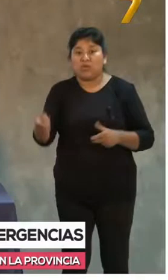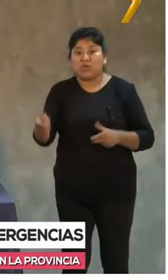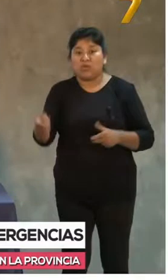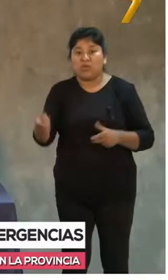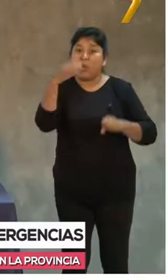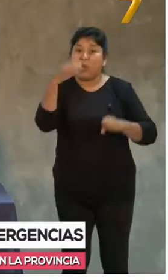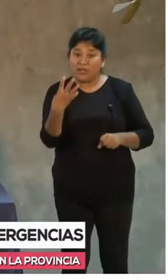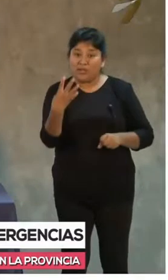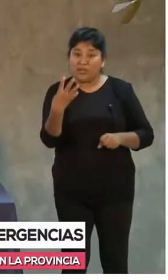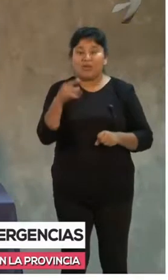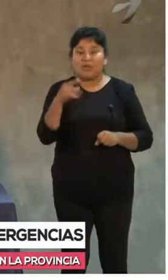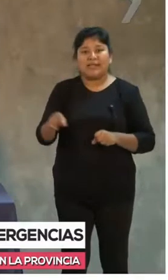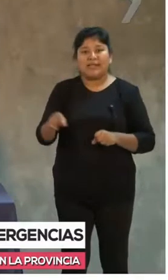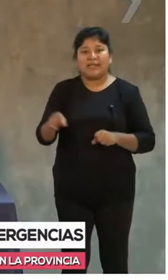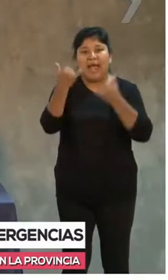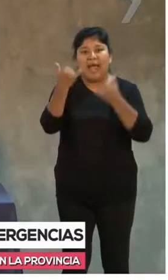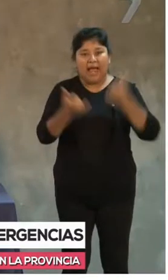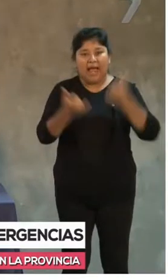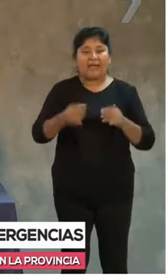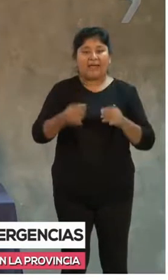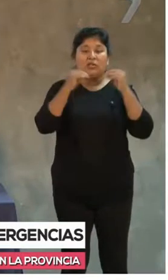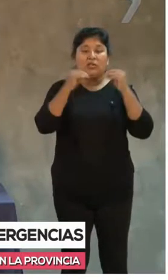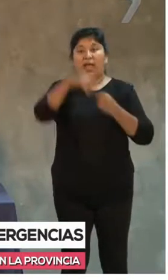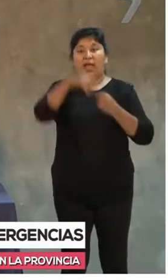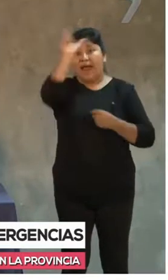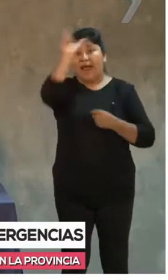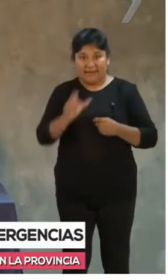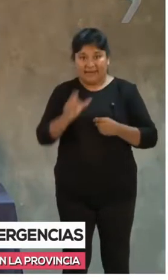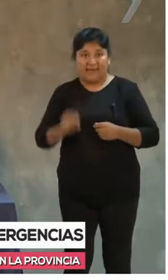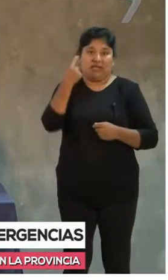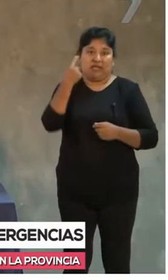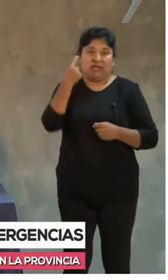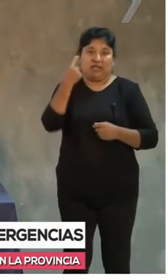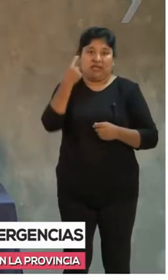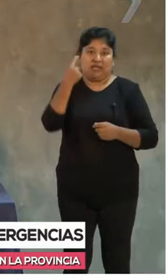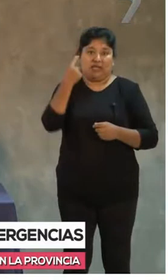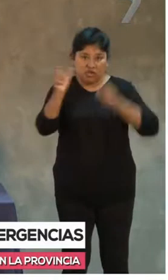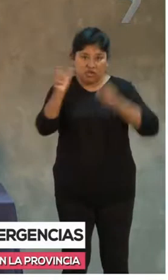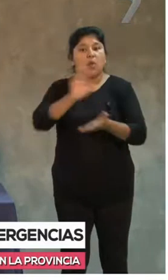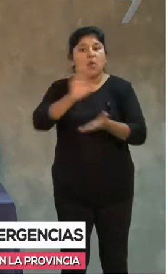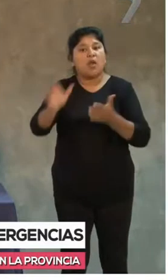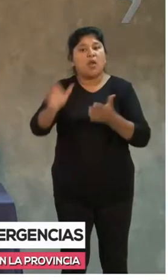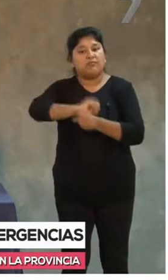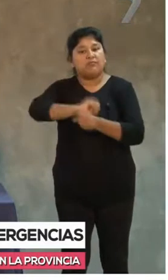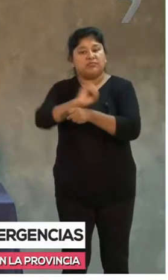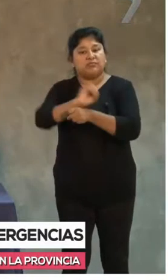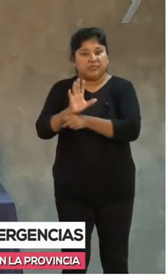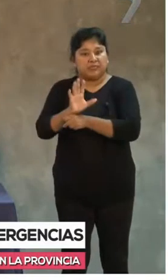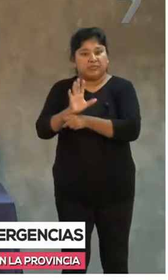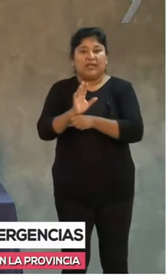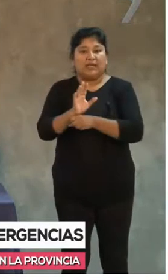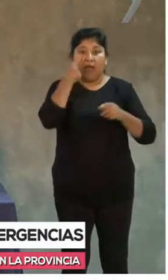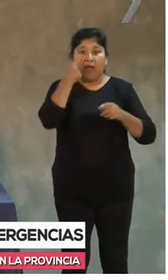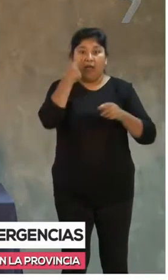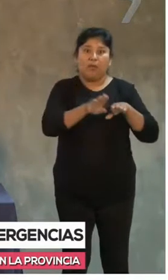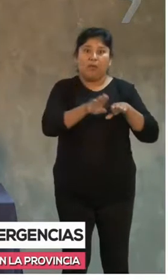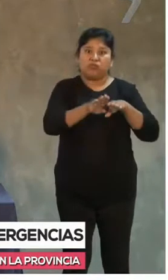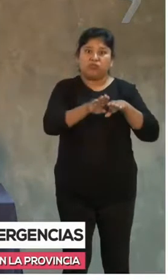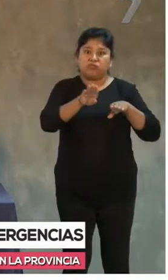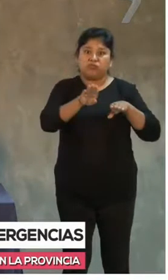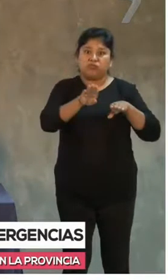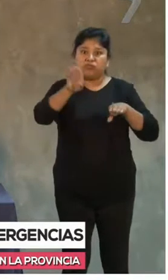Gutiérrez: 31 casos nuevos en el país, el avance de la curva de casos confirmados es a la esperada